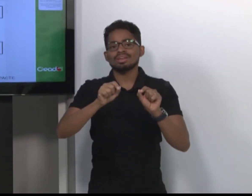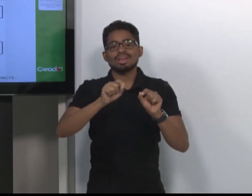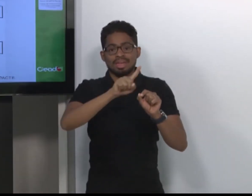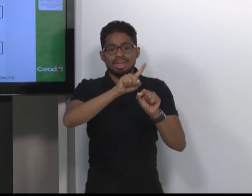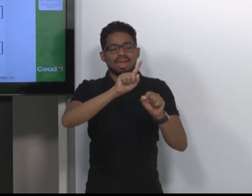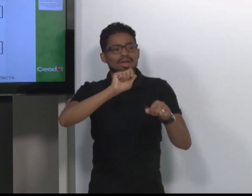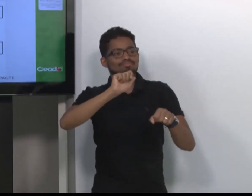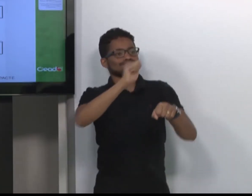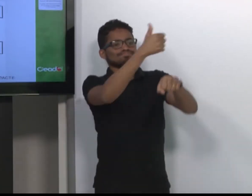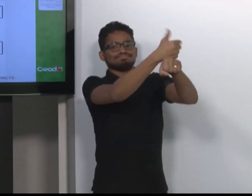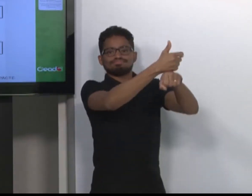tradução oral